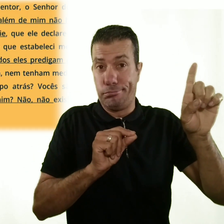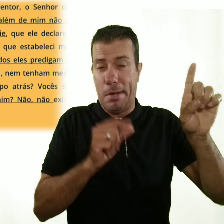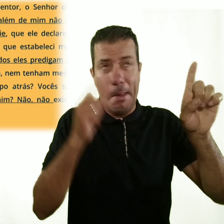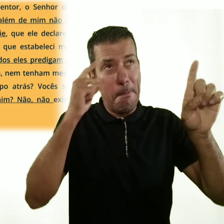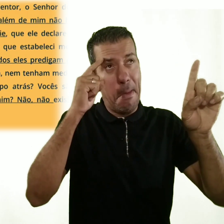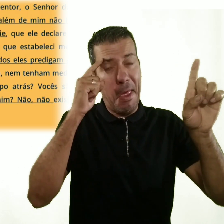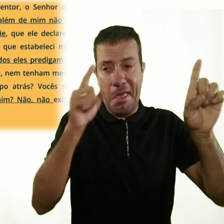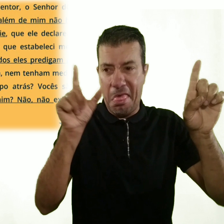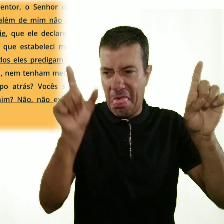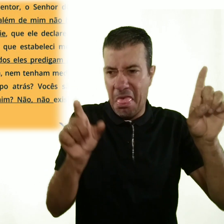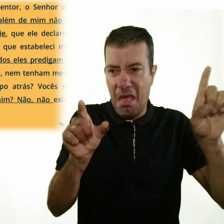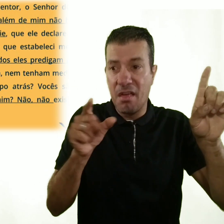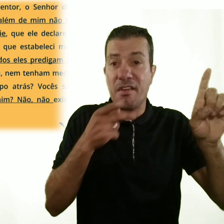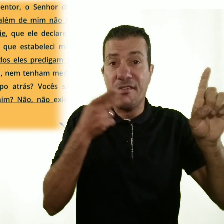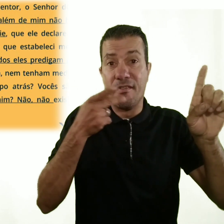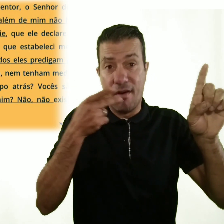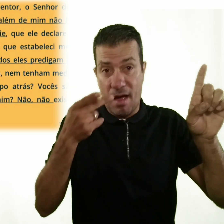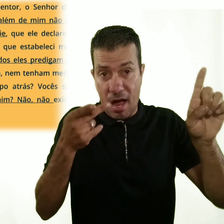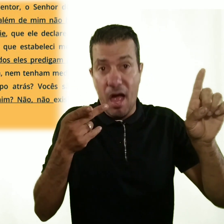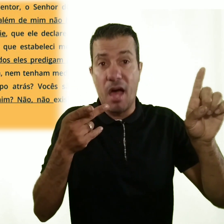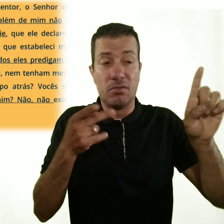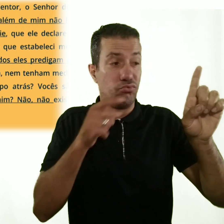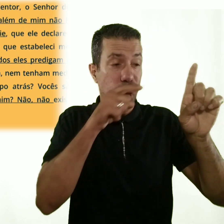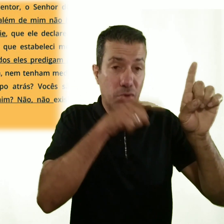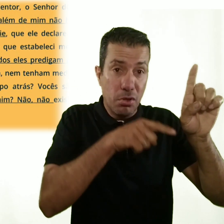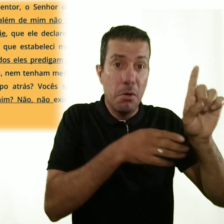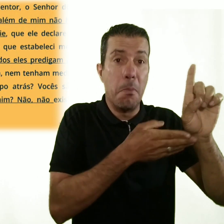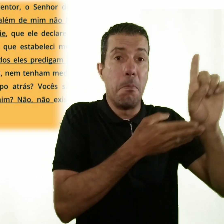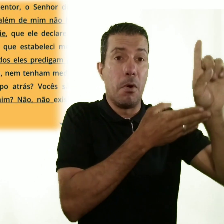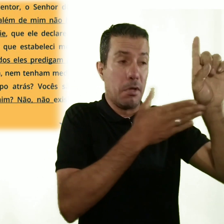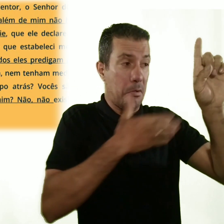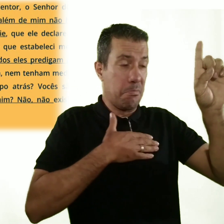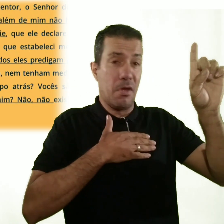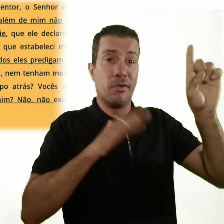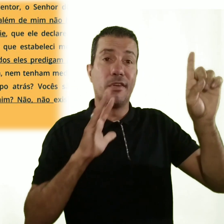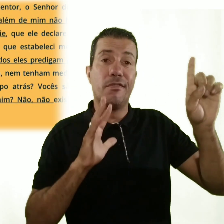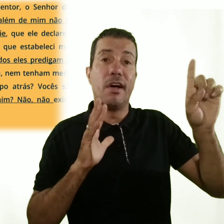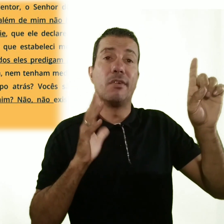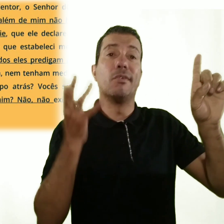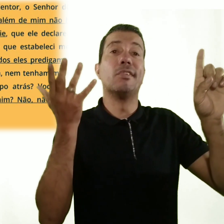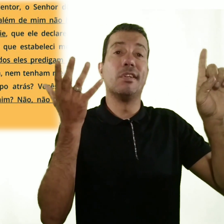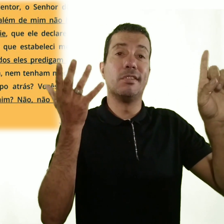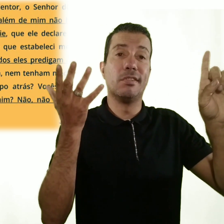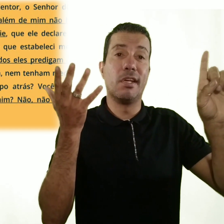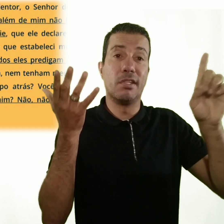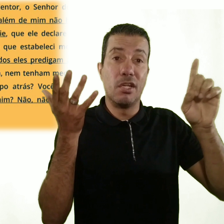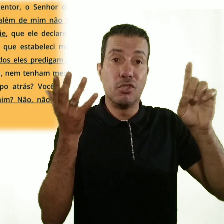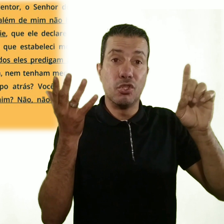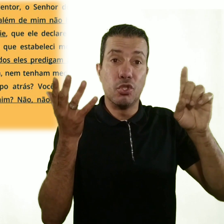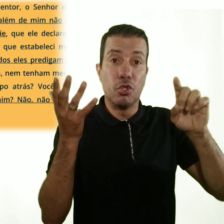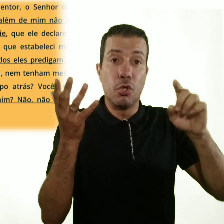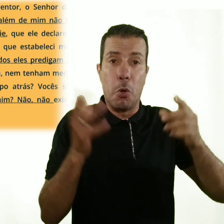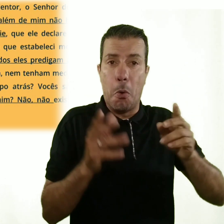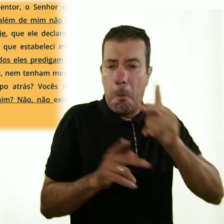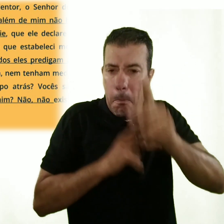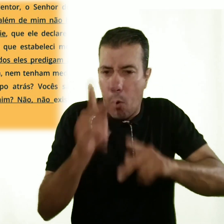que o anuncie, que declare e exponha diante de mim o que aconteceu desde que estabeleci meu antigo povo,